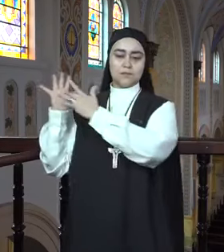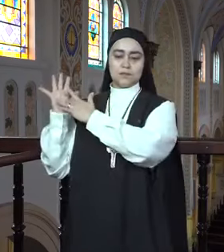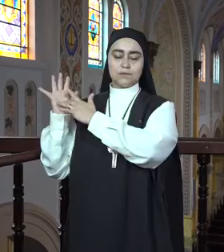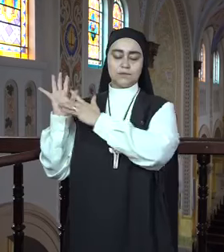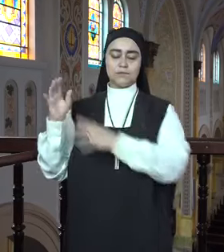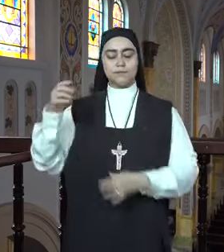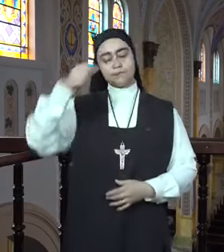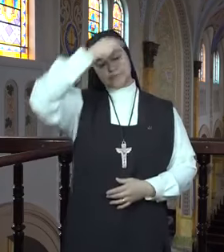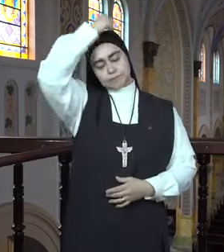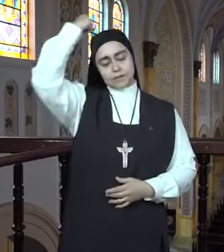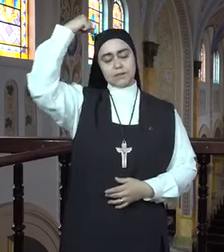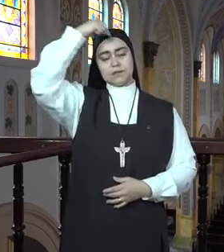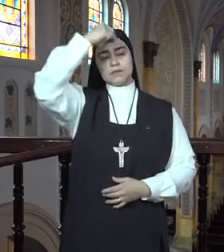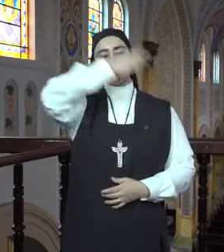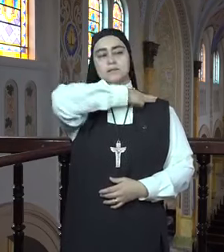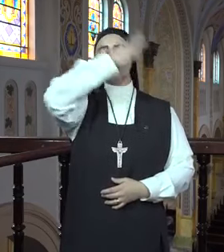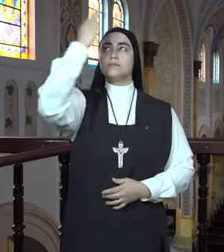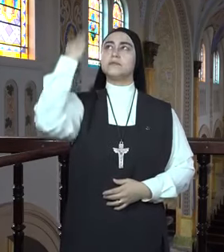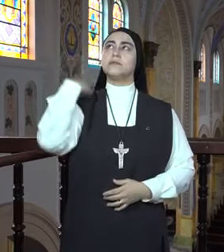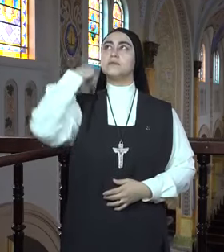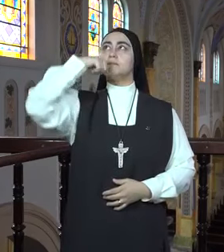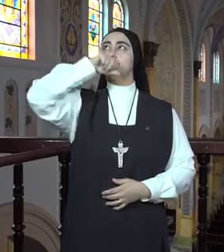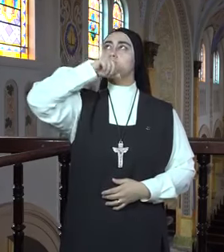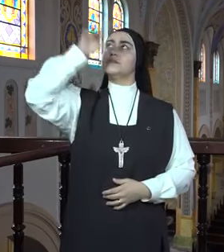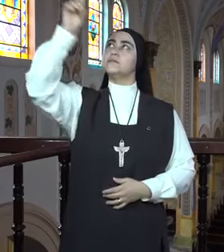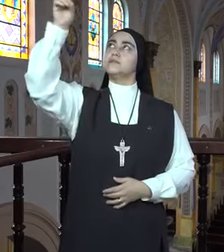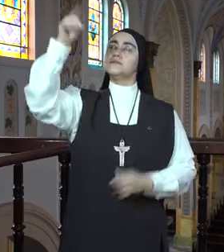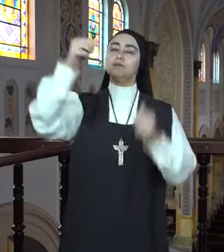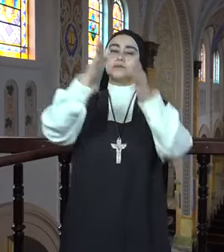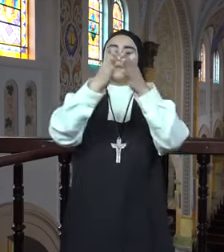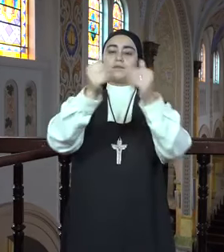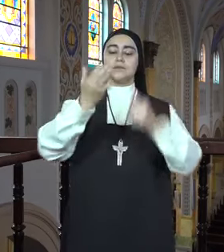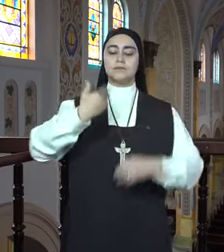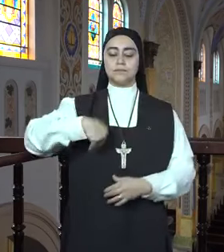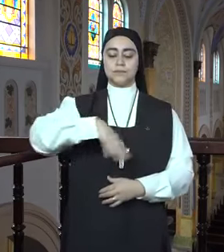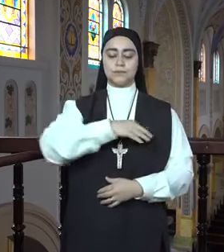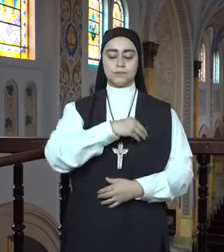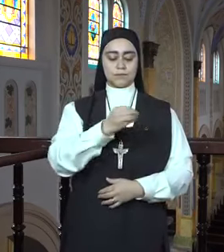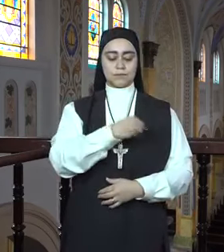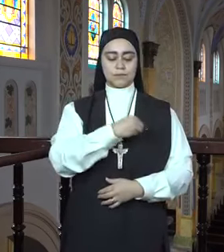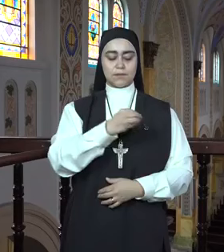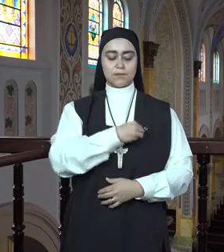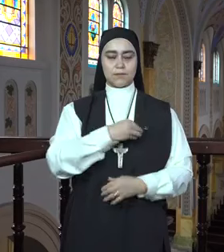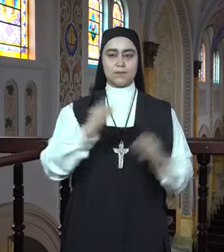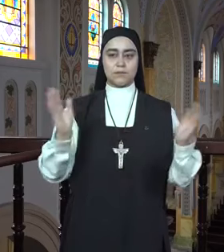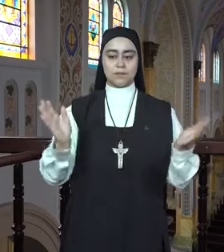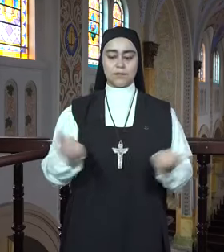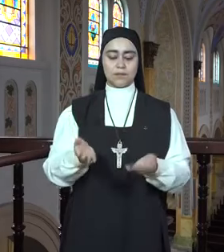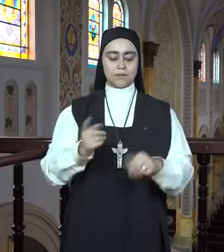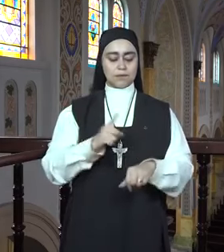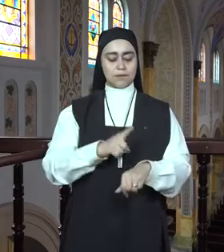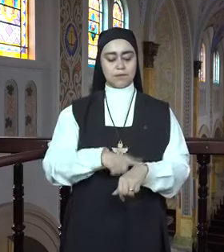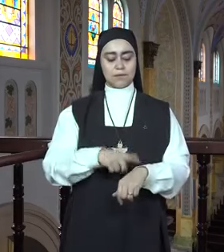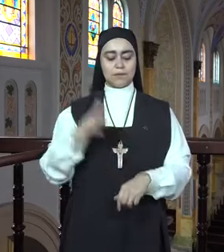Jesus. Santa Maria, Mãe de Deus, rogai por nós, pecadores, agora e na hora